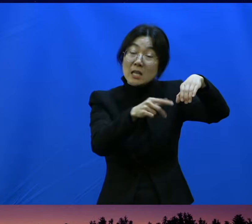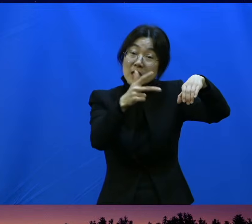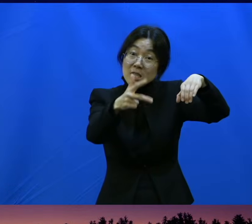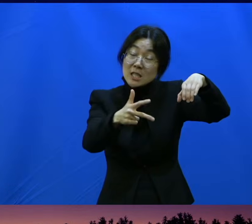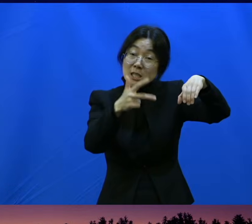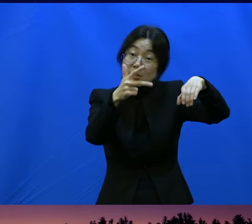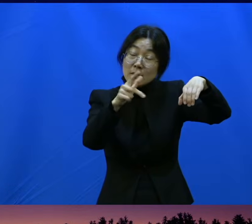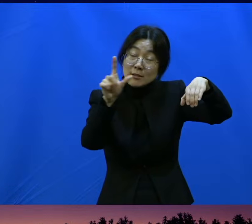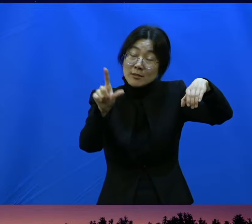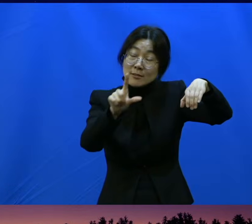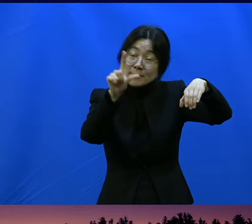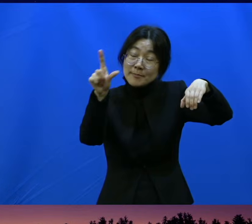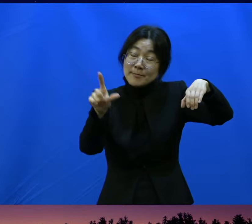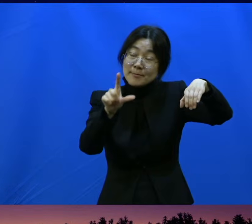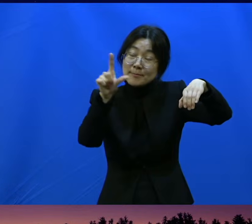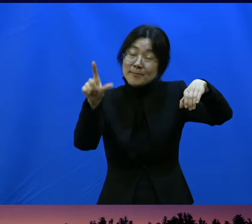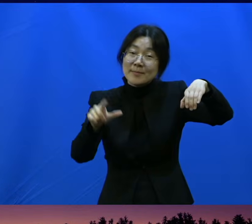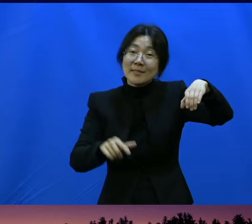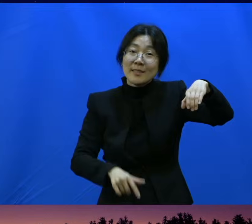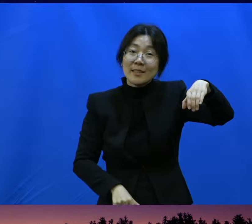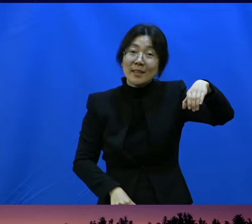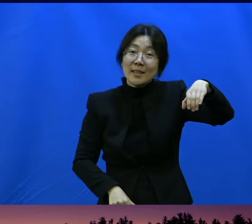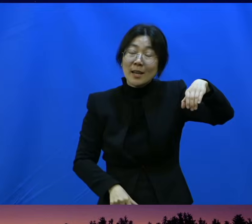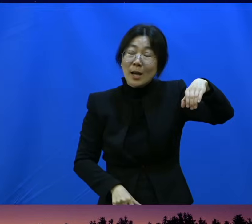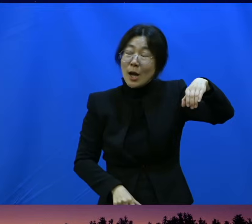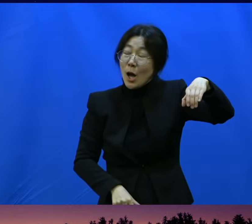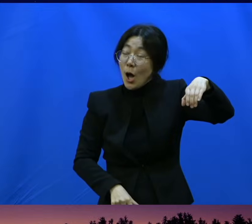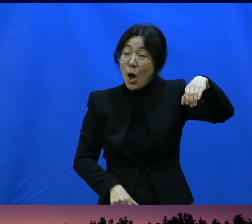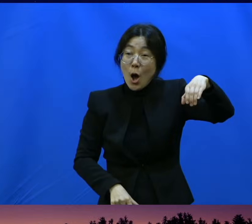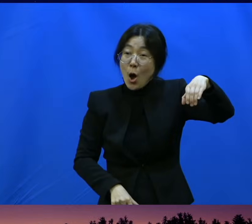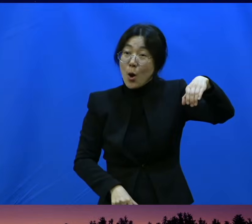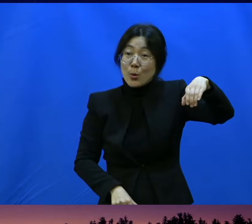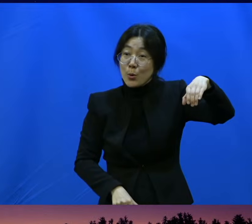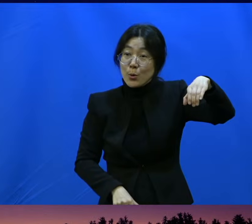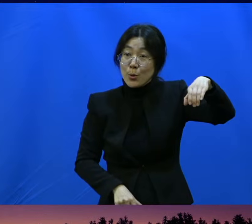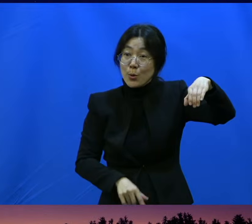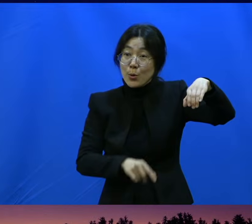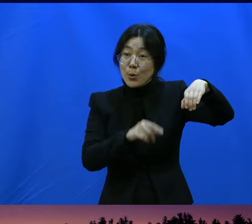이건 엄청난 시간이죠. 엄청난 시간. 자, 왜 그렇게 하셨을까?